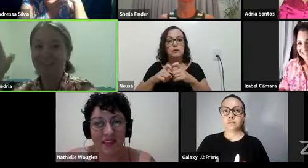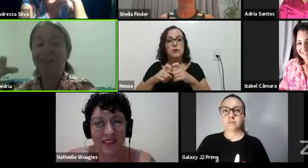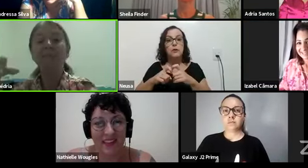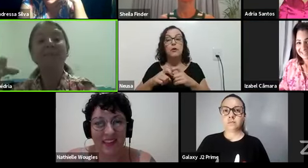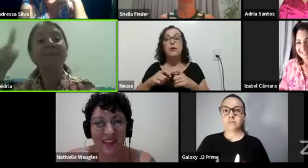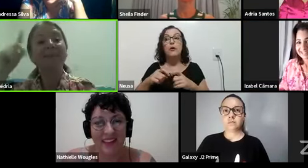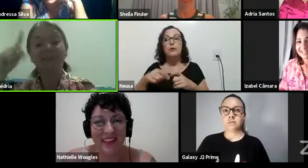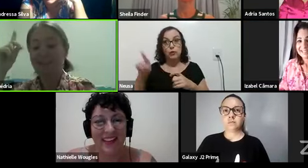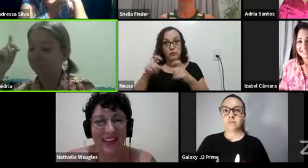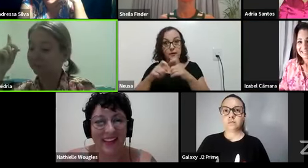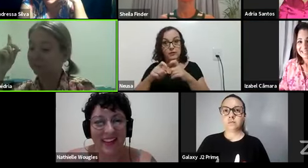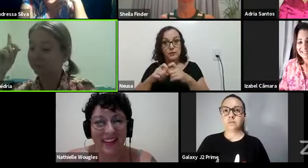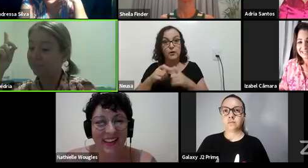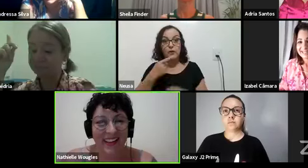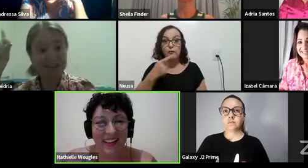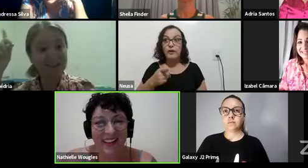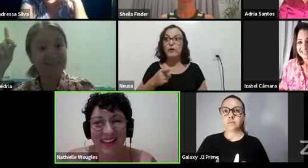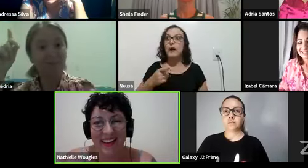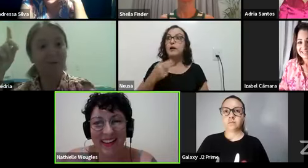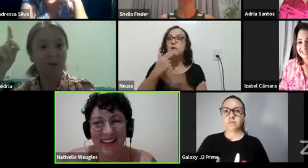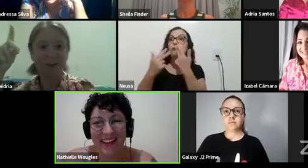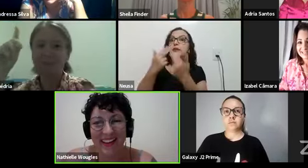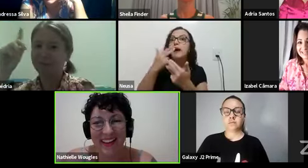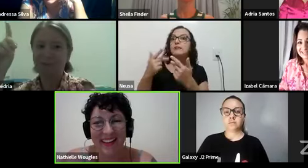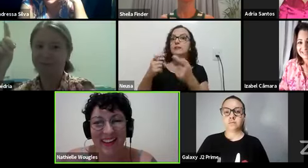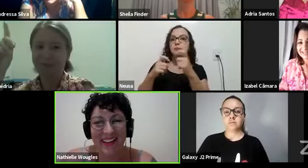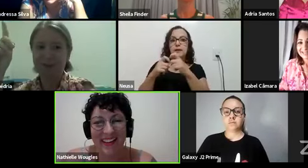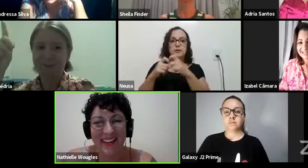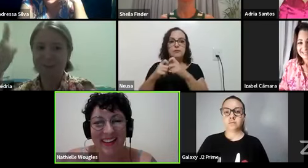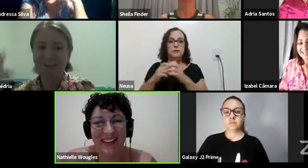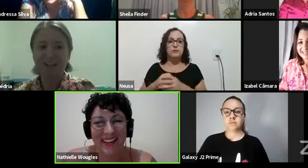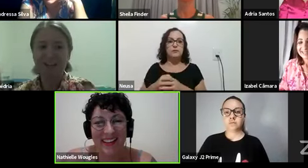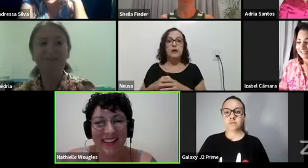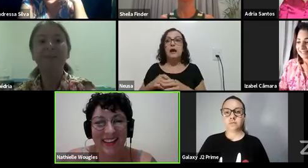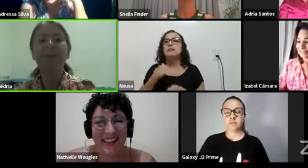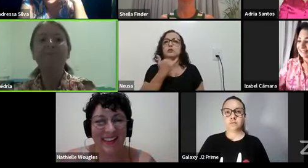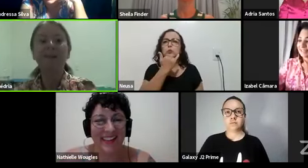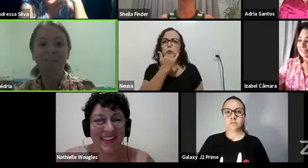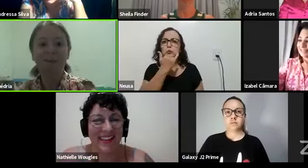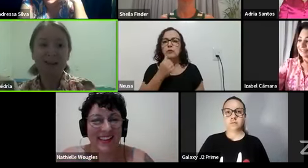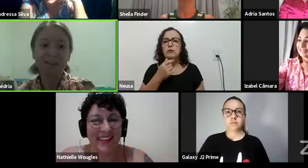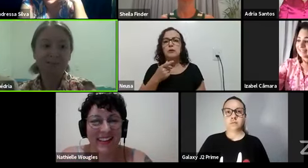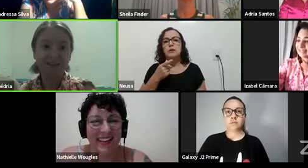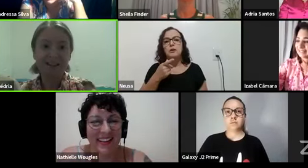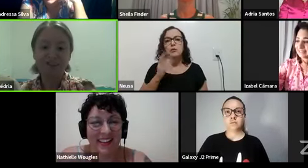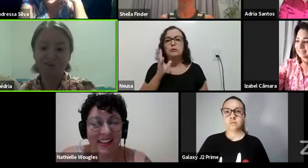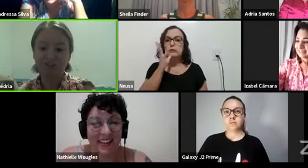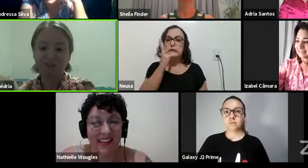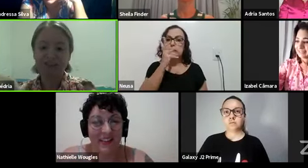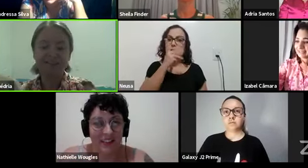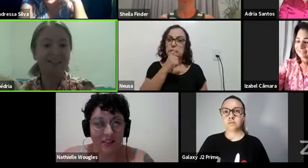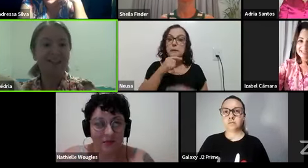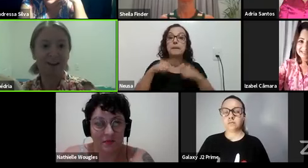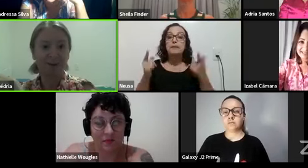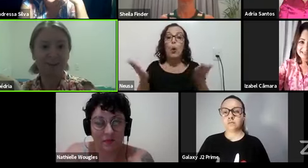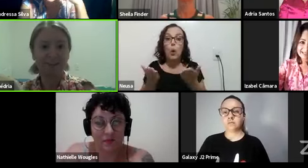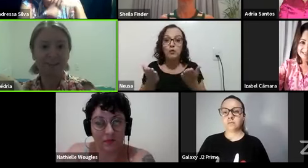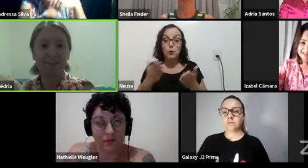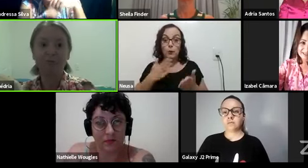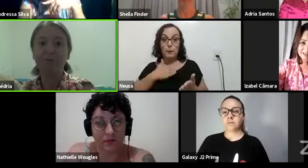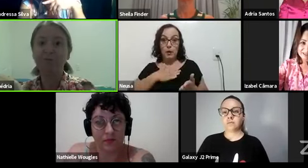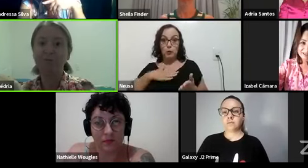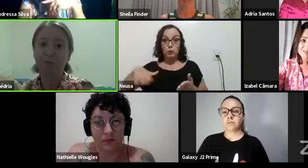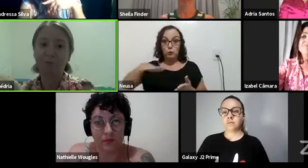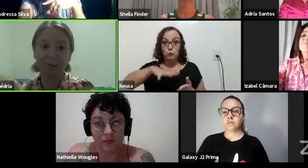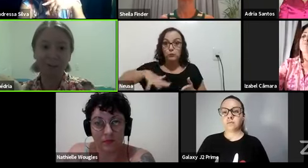falo isso, mas aí, né? Portanto, só para finalizar o meu lugar, eu prometo que não vou demorar mais nada, mas o meu lugar na sociedade hoje é desatar